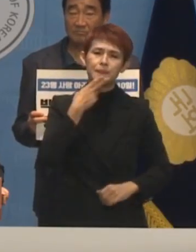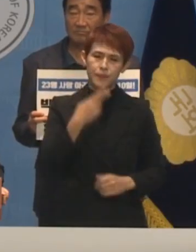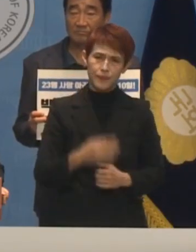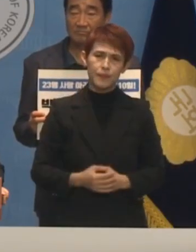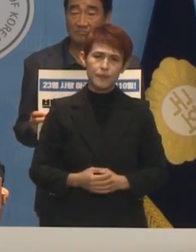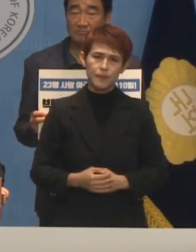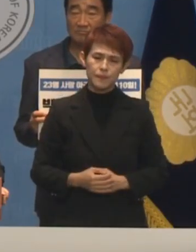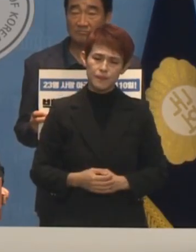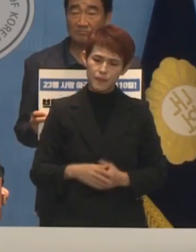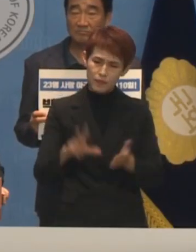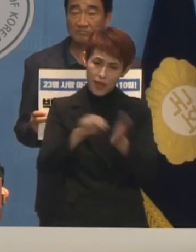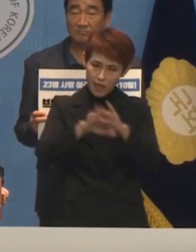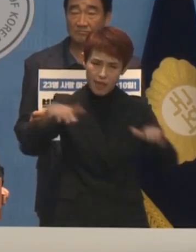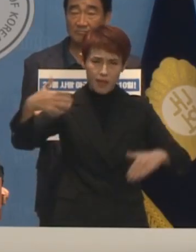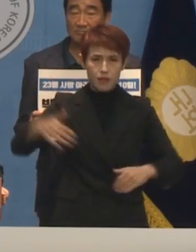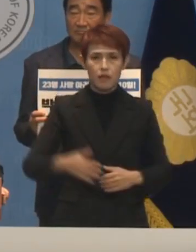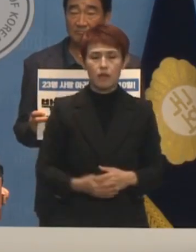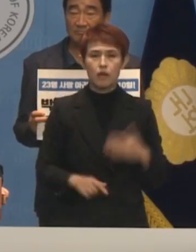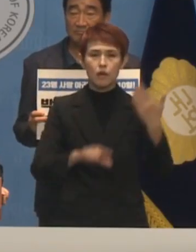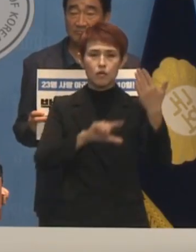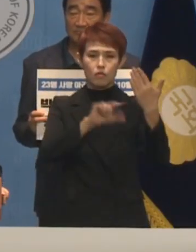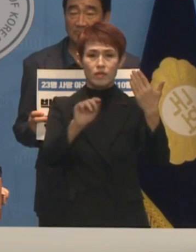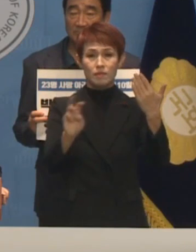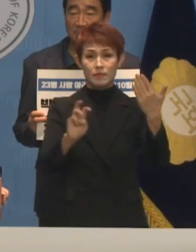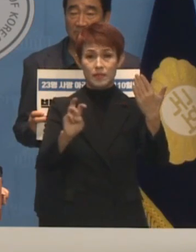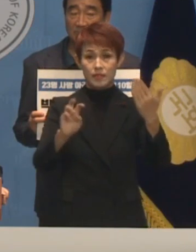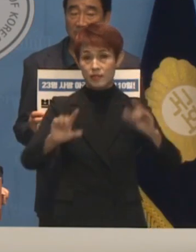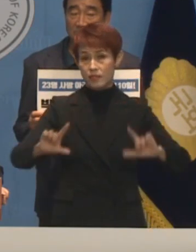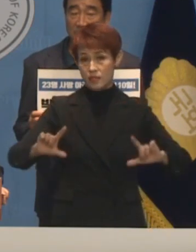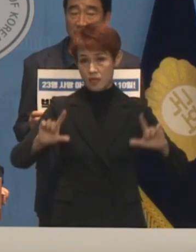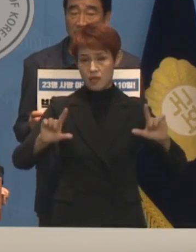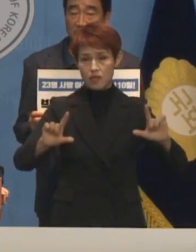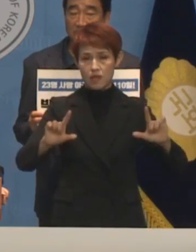않습니다. 저희가 9월 30일에